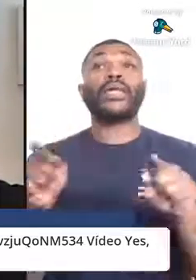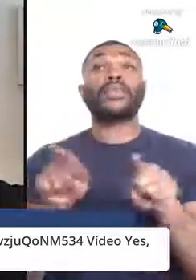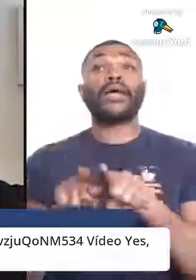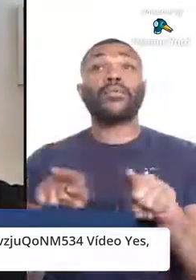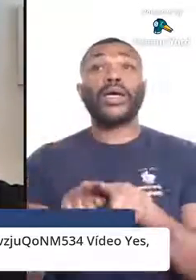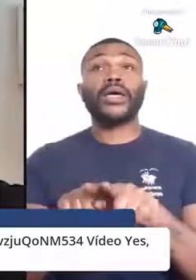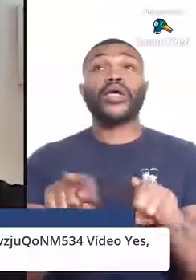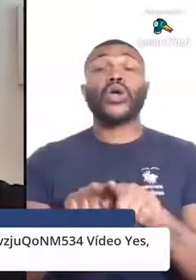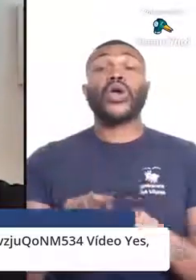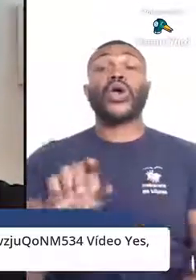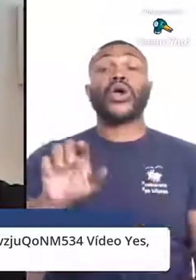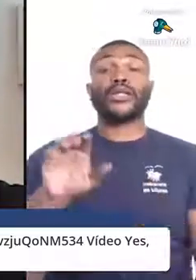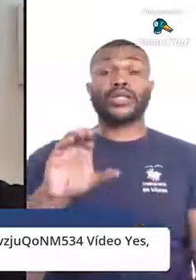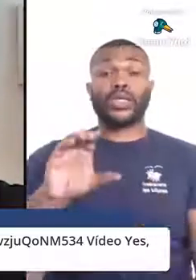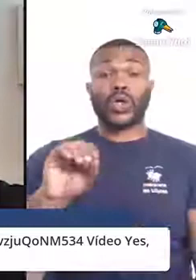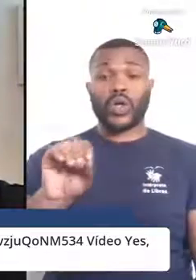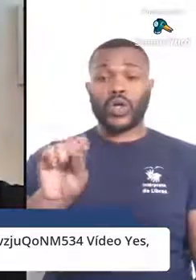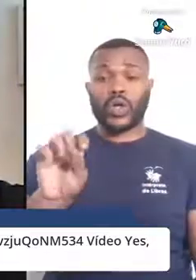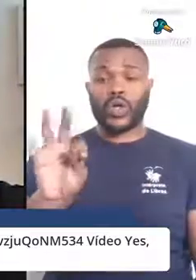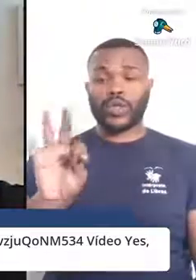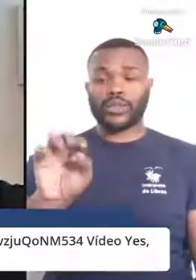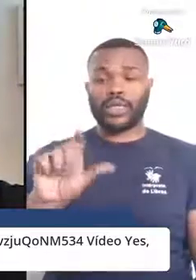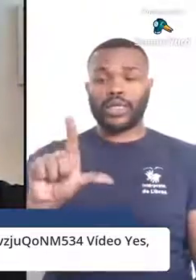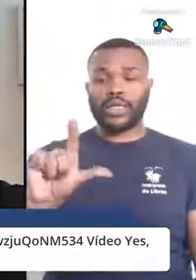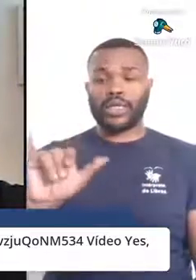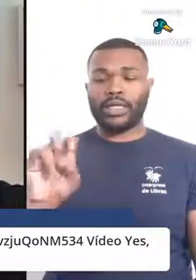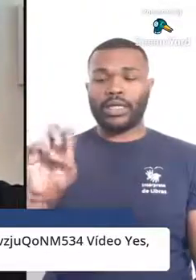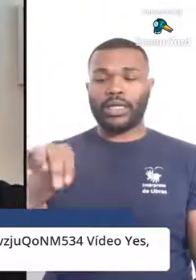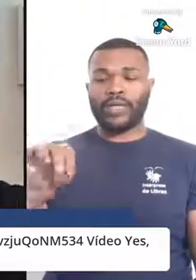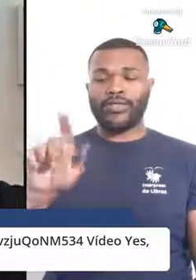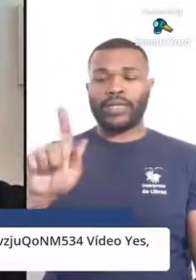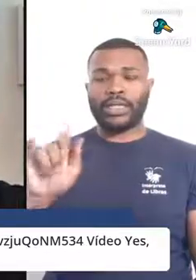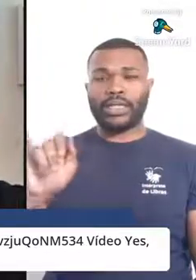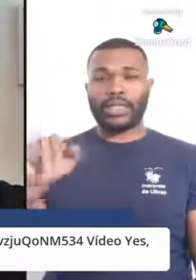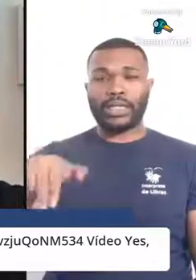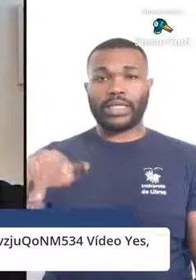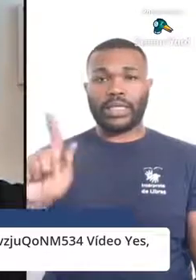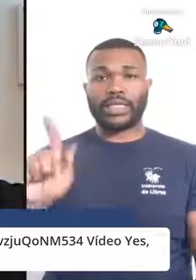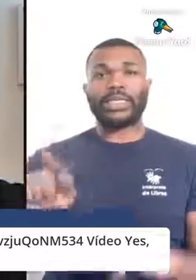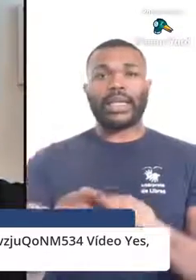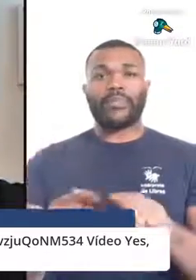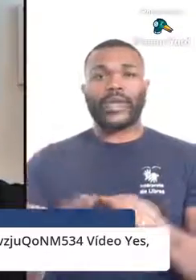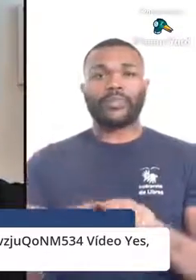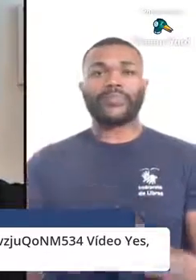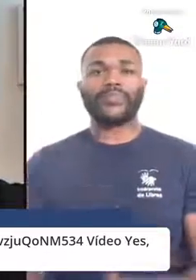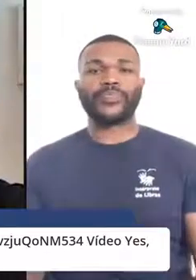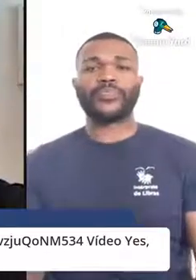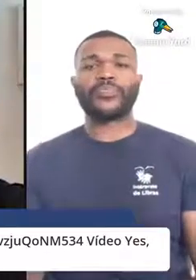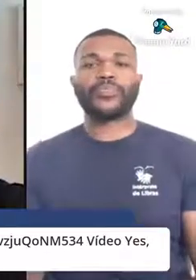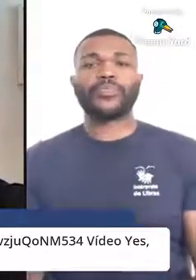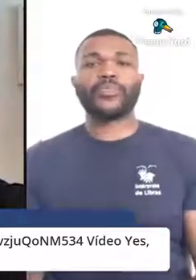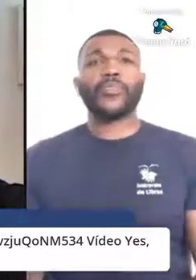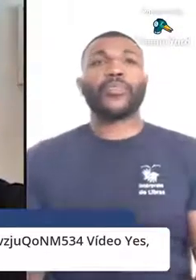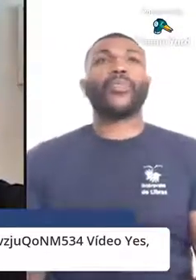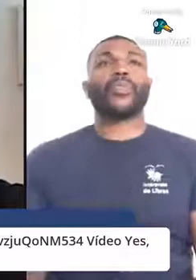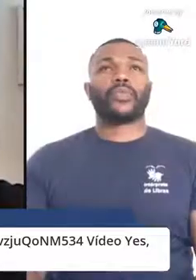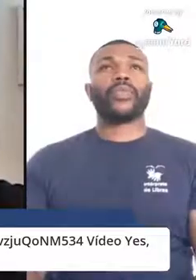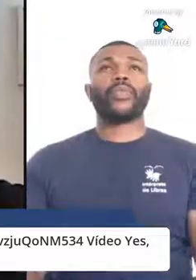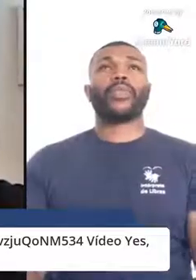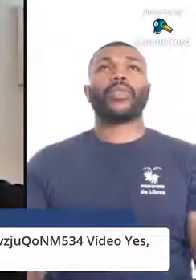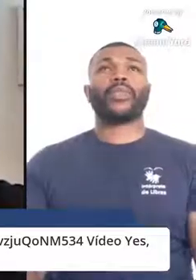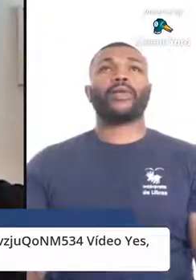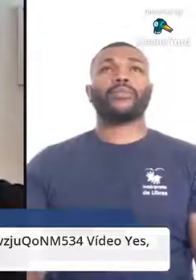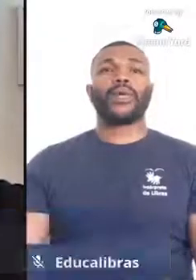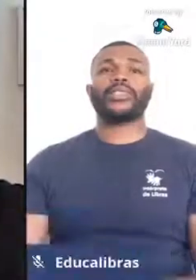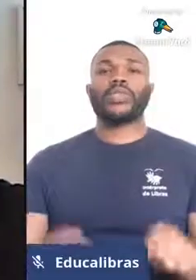Living, e a Cissa provavelmente vai achar e vai botar para a gente aqui. Mas eu vou discordar de você quanto à